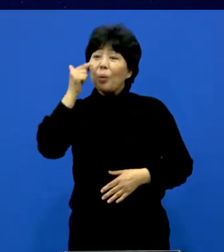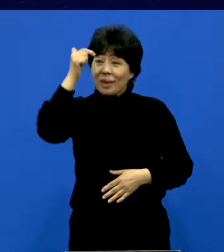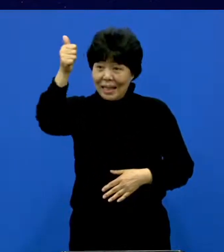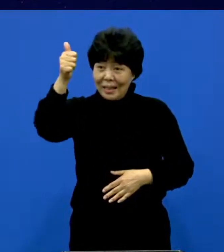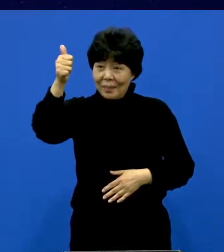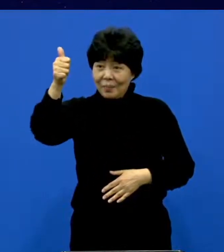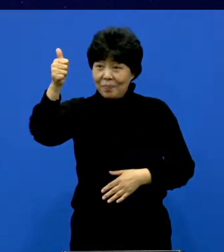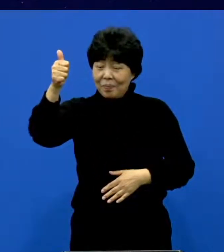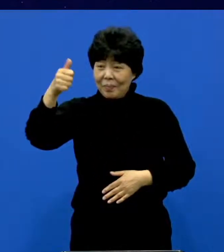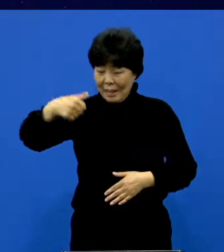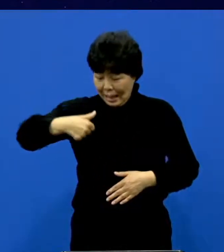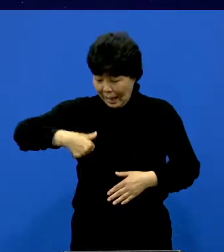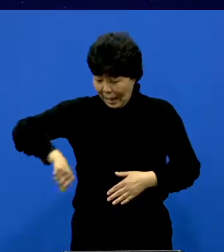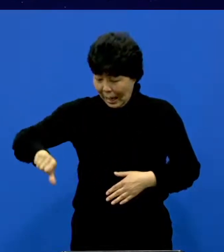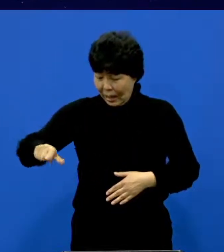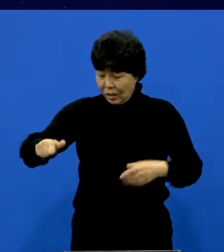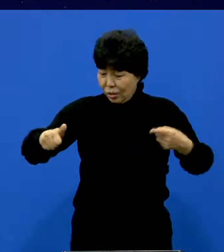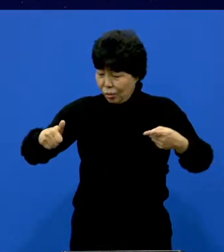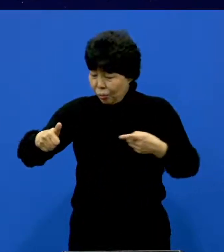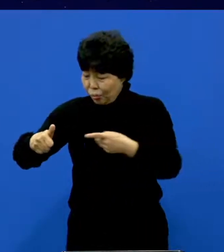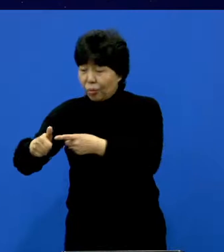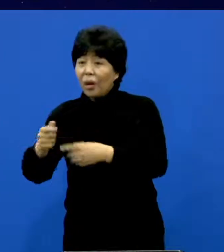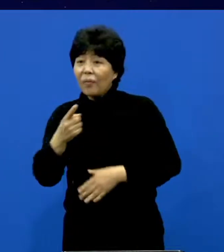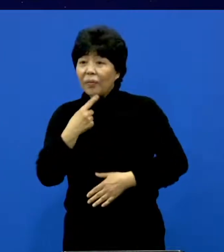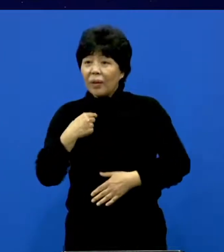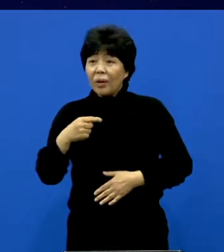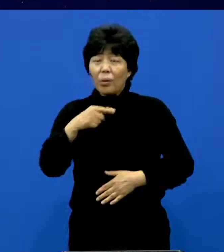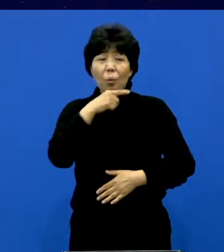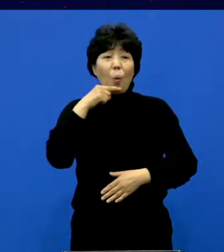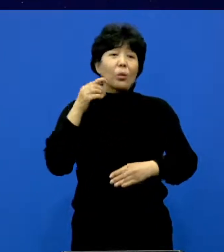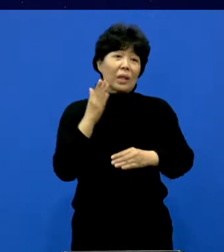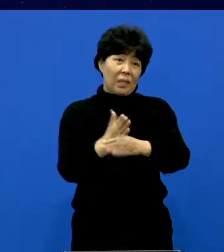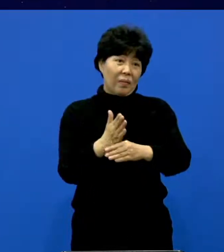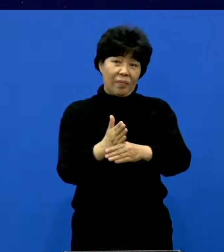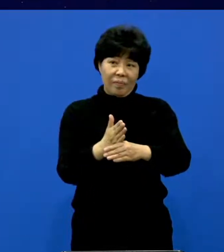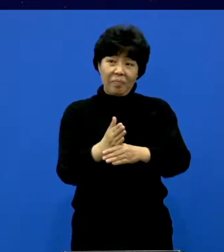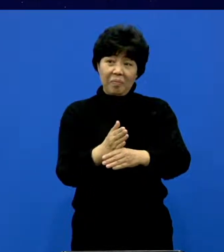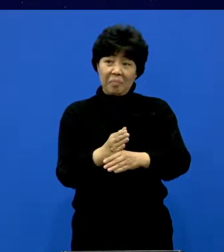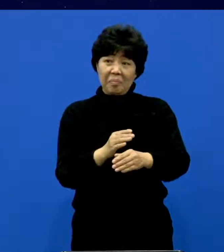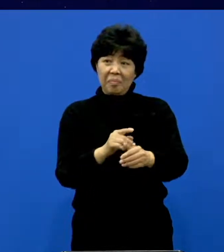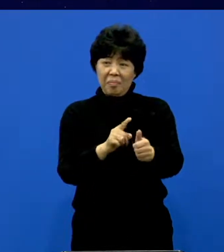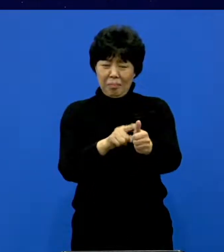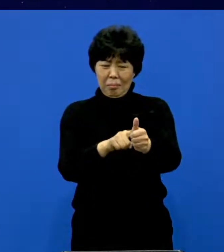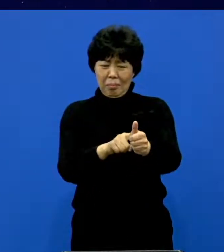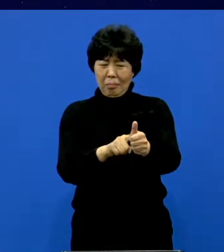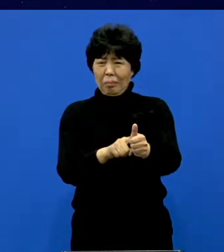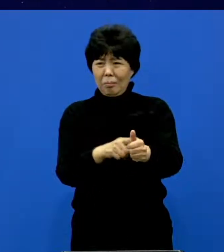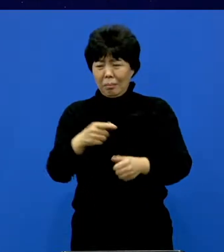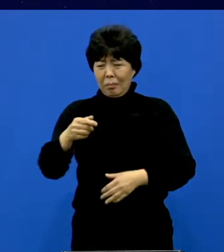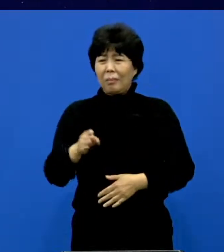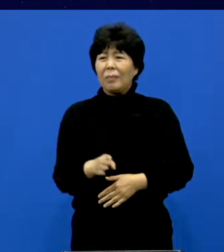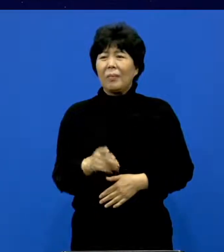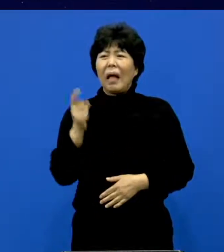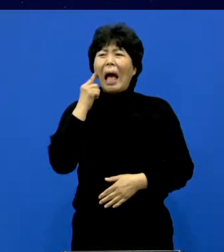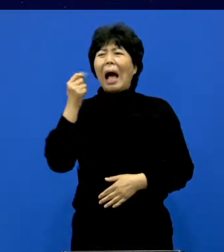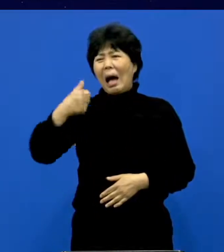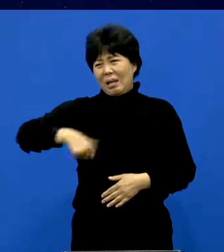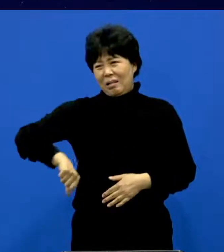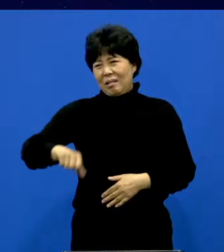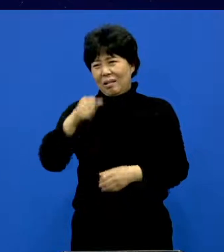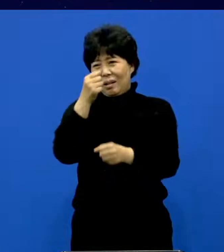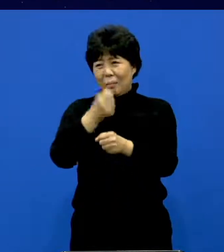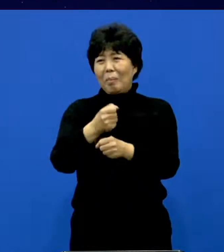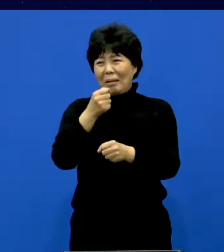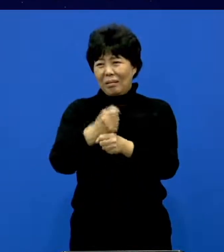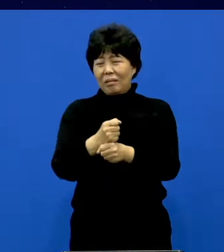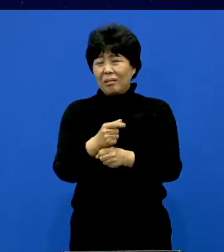사실은 본인의 힘으로 할 수 있는 게 아니죠. 그죠? 본인의 힘으로 능력으로 되는 게 아니에요. 그러니까 사실